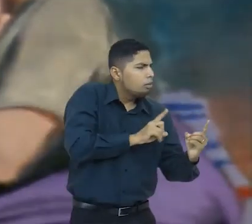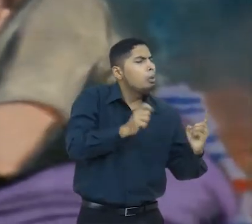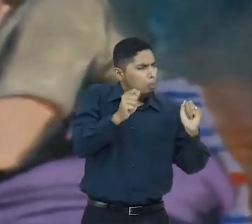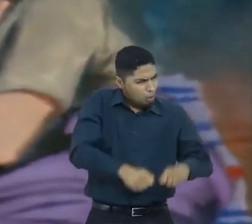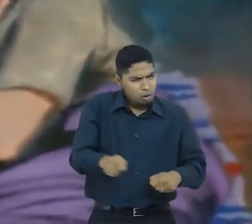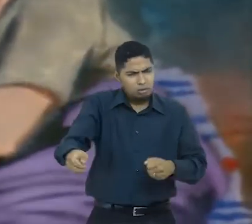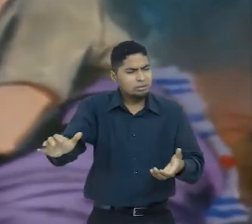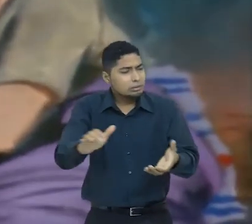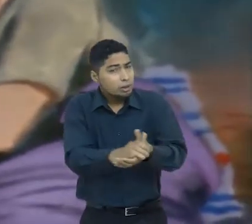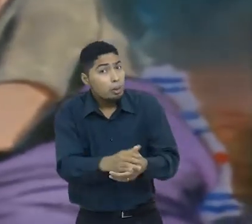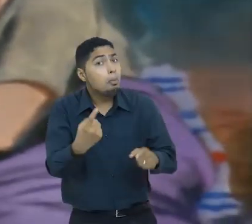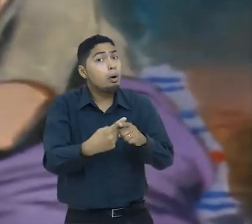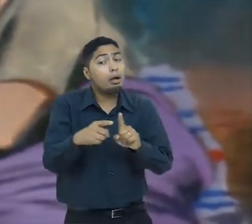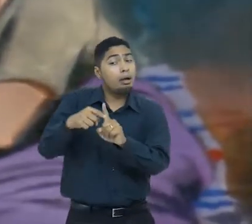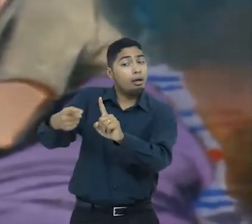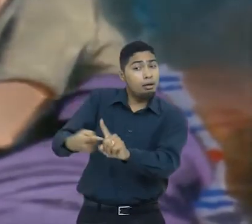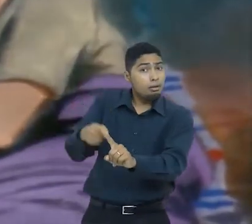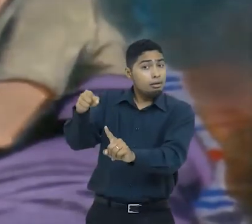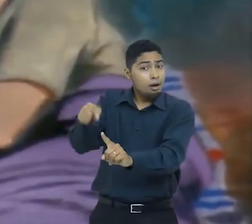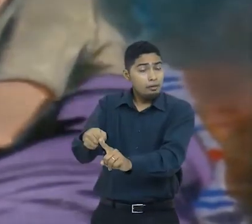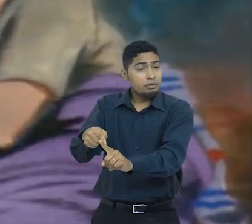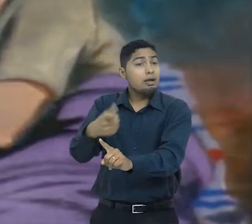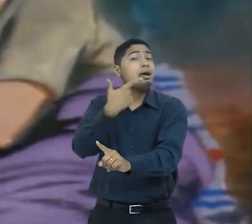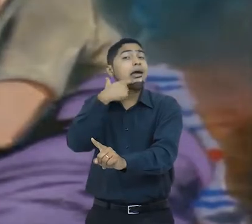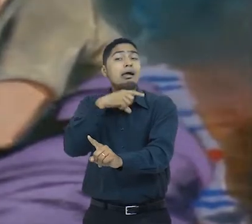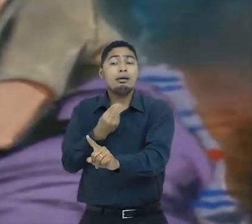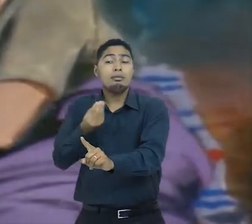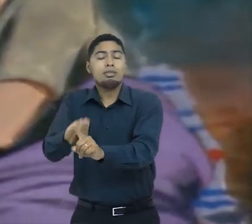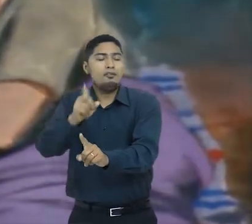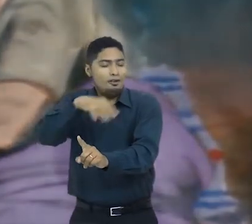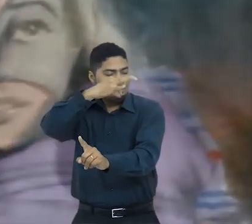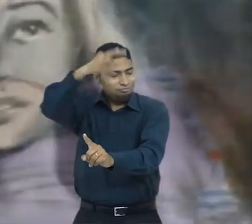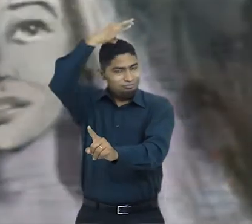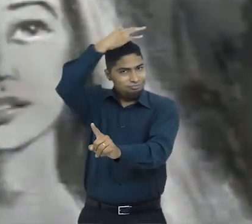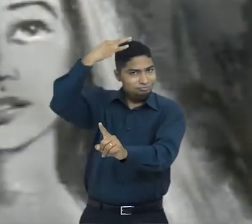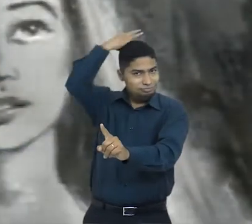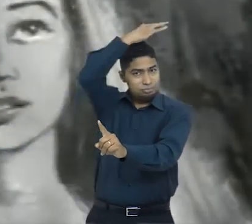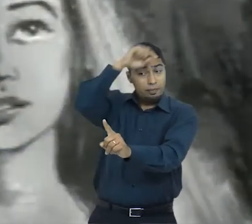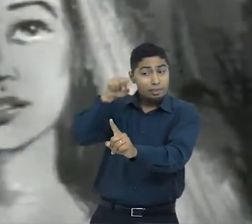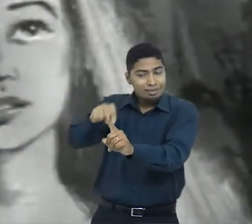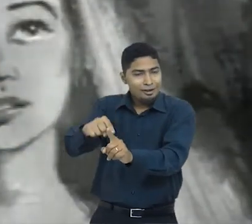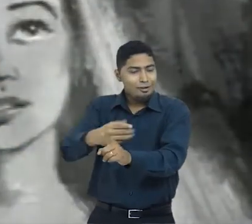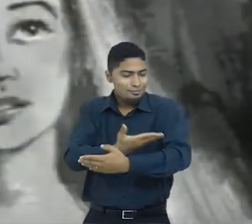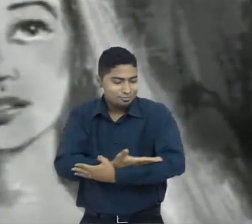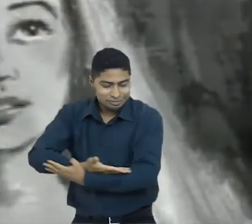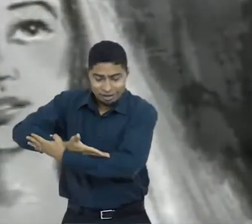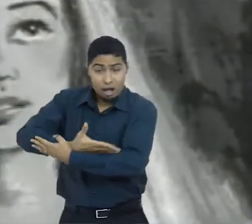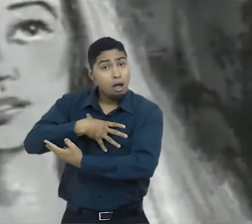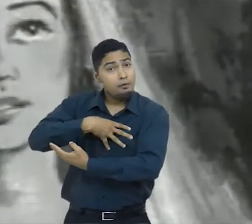de aceitar Maria como sua esposa, pois o nenê que ela espera foi concebido pelo Espírito Santo. Essa criança é o